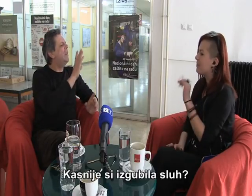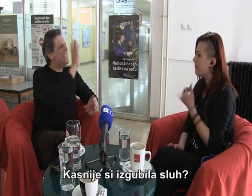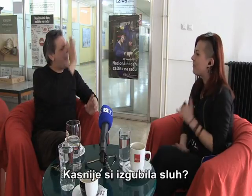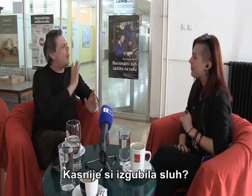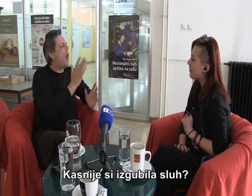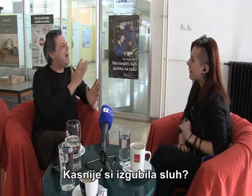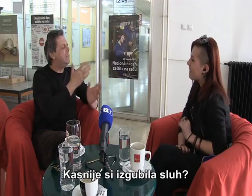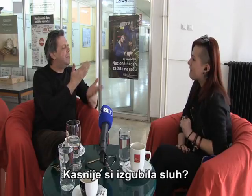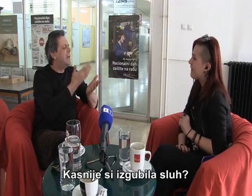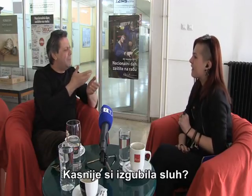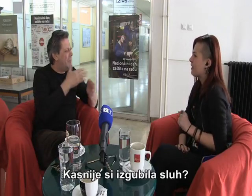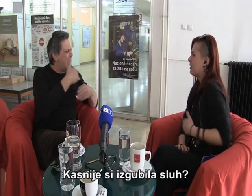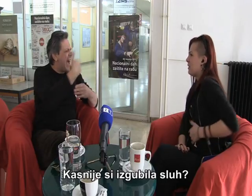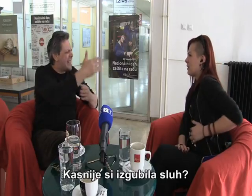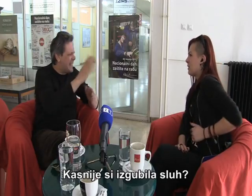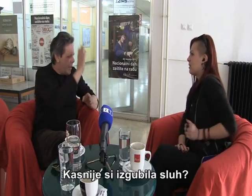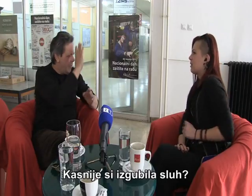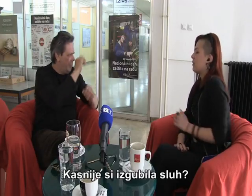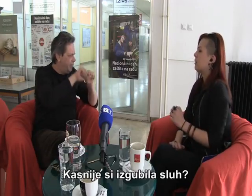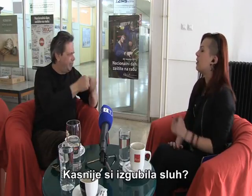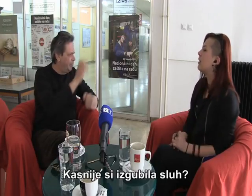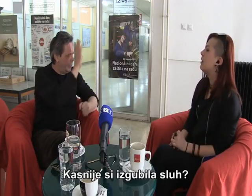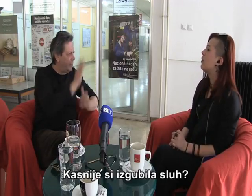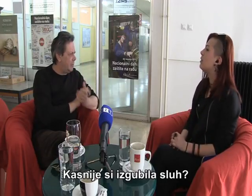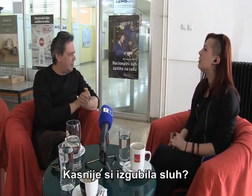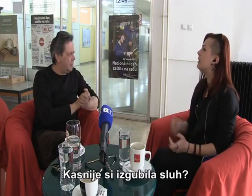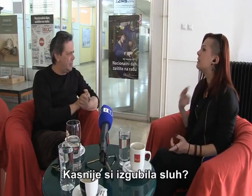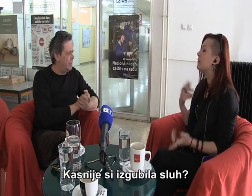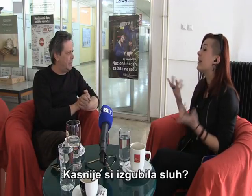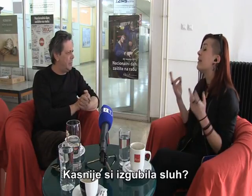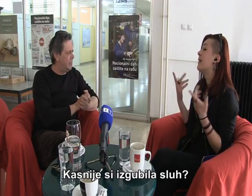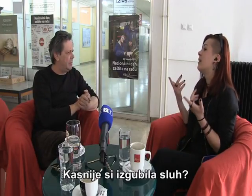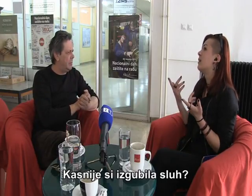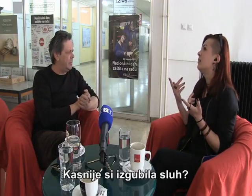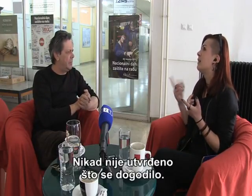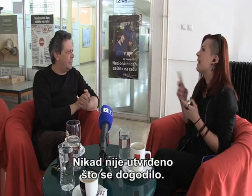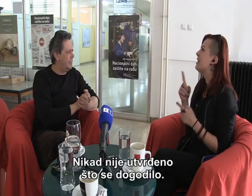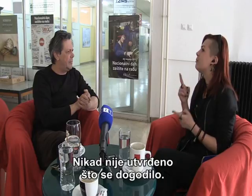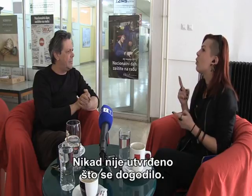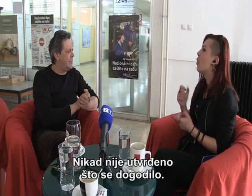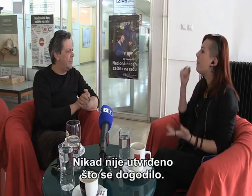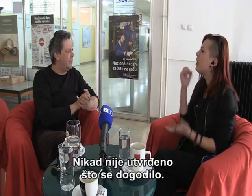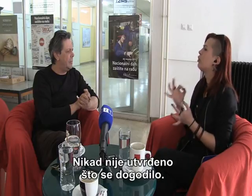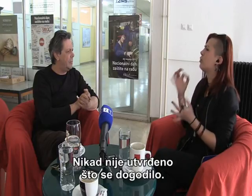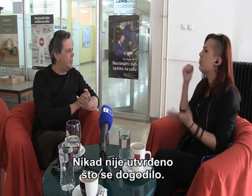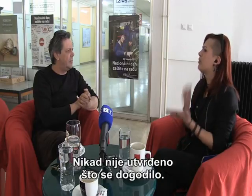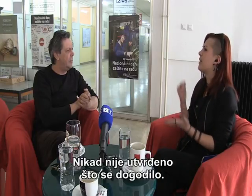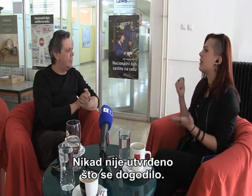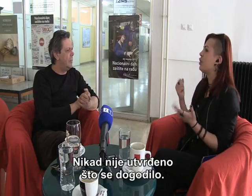Ti si maguha, kasnije si... Ja nekad nismo baš potvrtili, sad